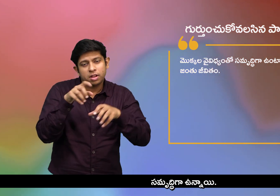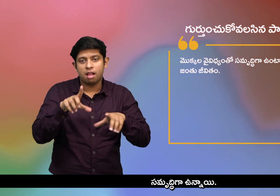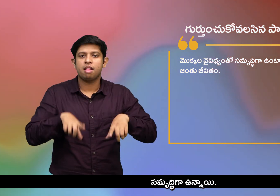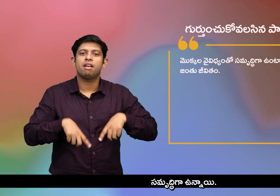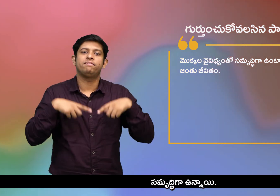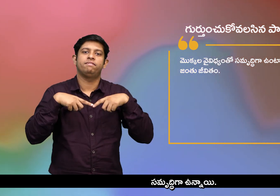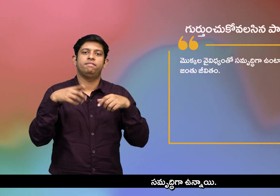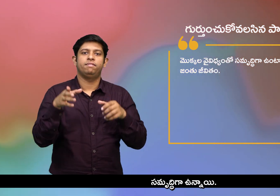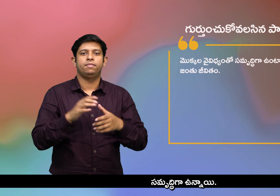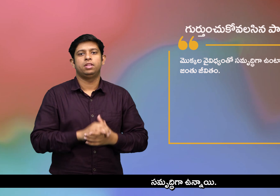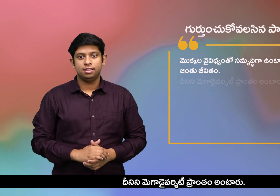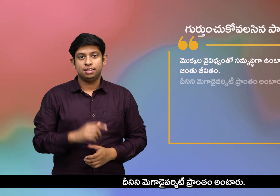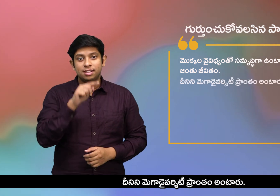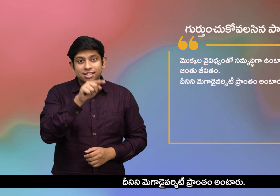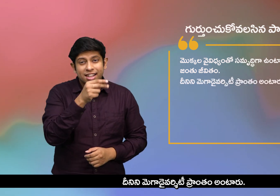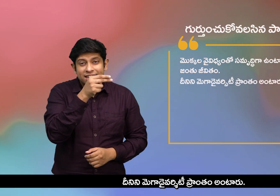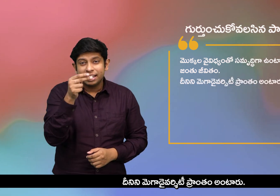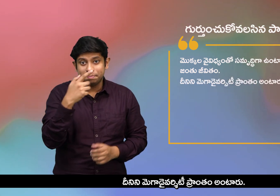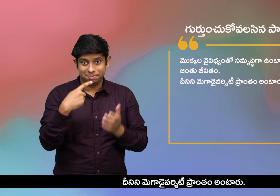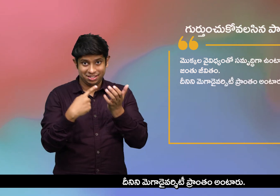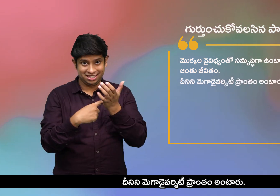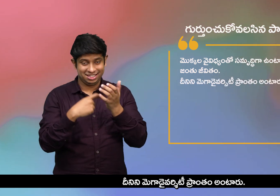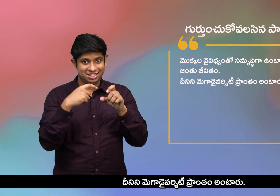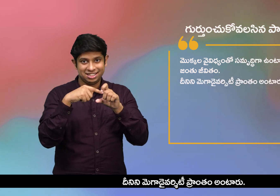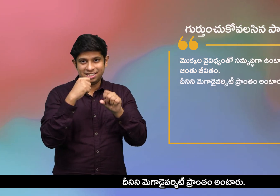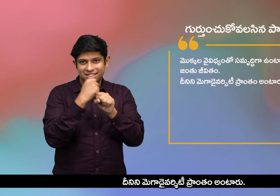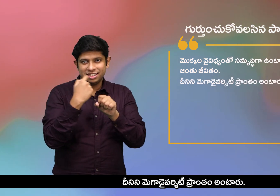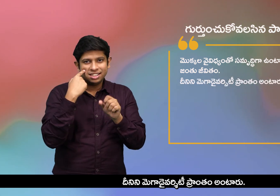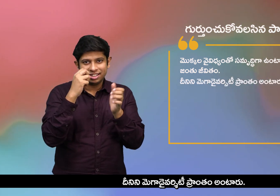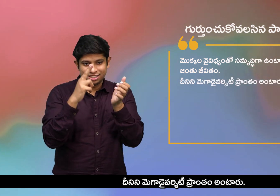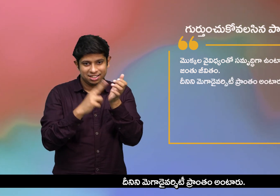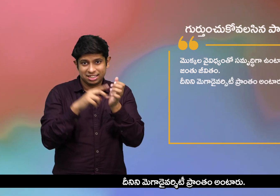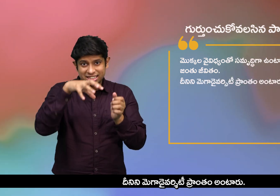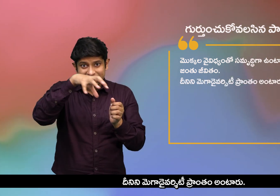దీనిని మెగా డైవర్సిటీ ప్రాంతం అంటారు.